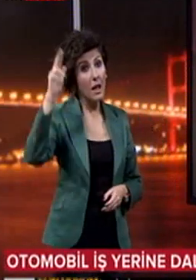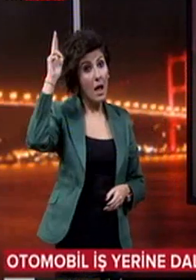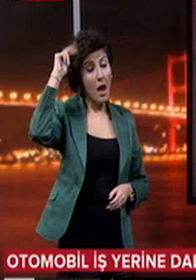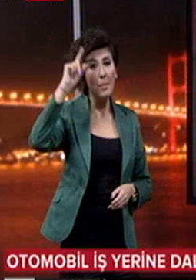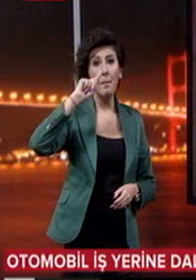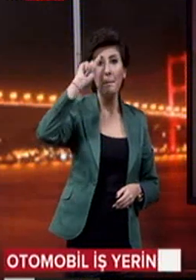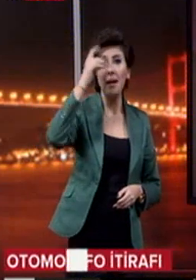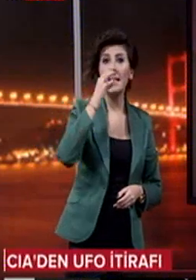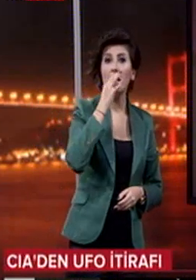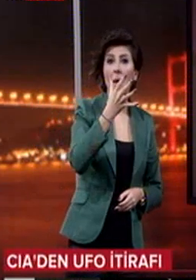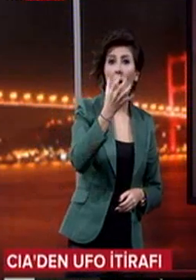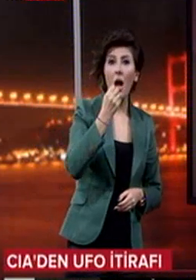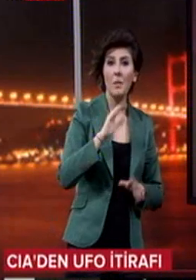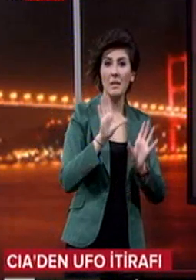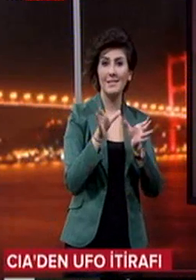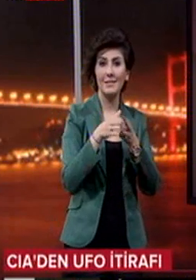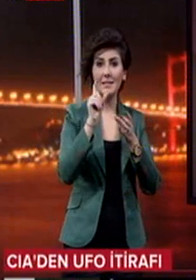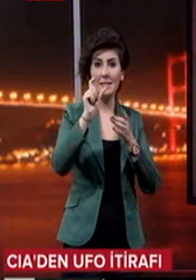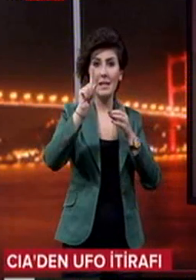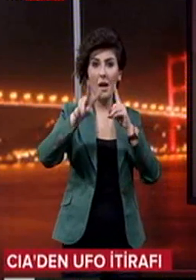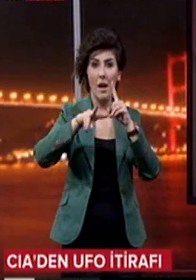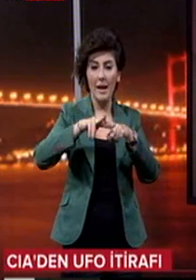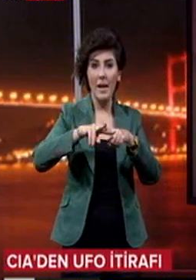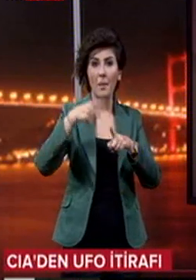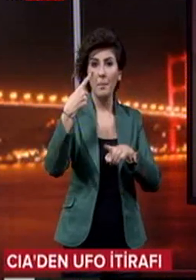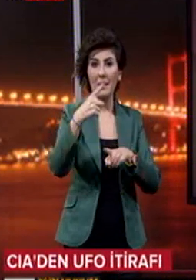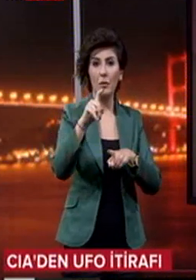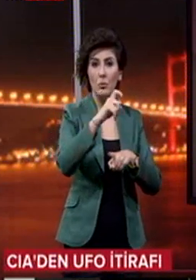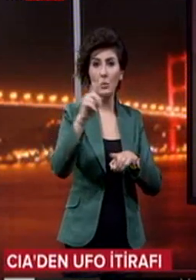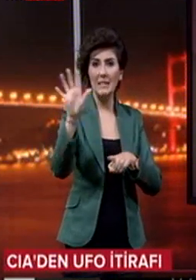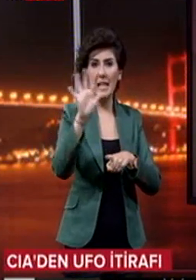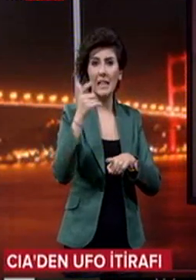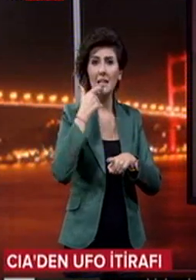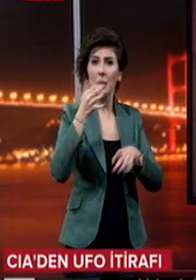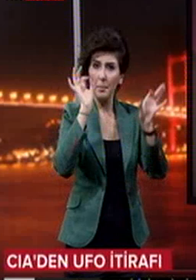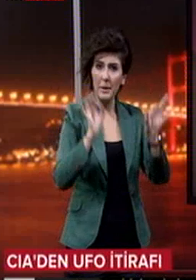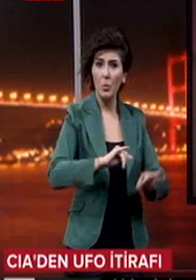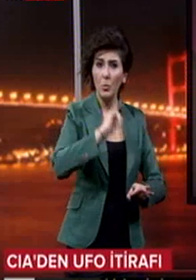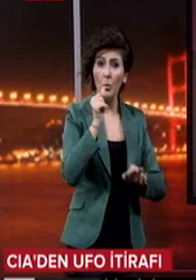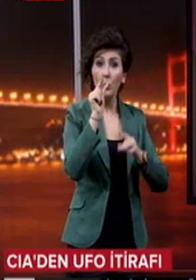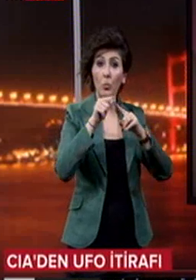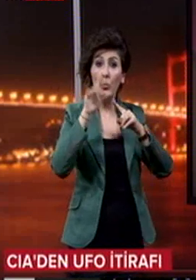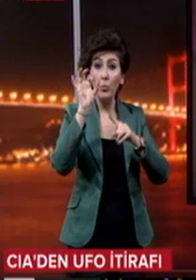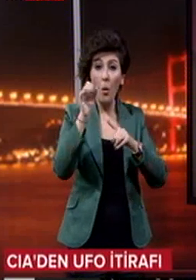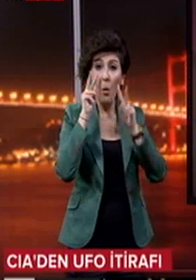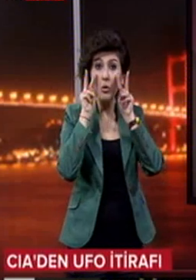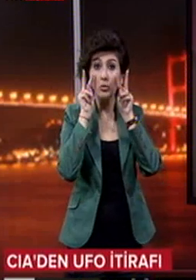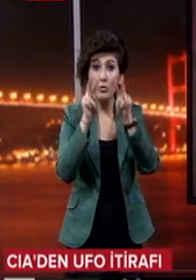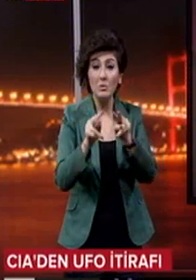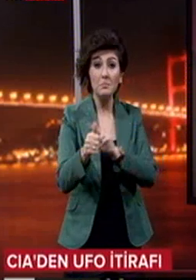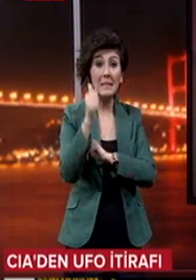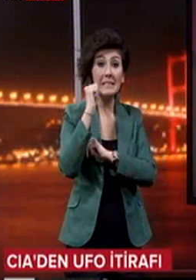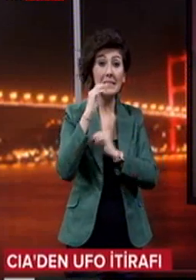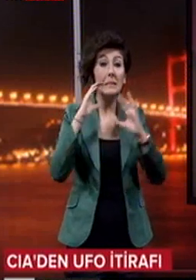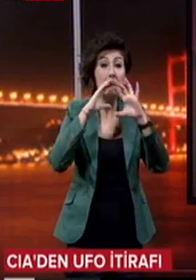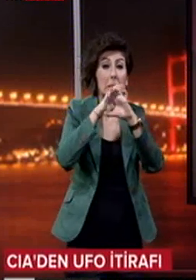Amerikan Merkezi Haber Alma Teşkilatı CIA, 1950'li yıllarda başlayan ve yoğun UFO gözlemlerinin arkasındaki